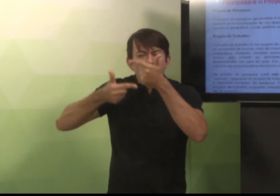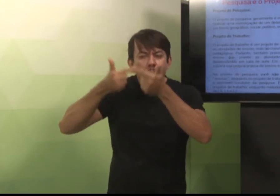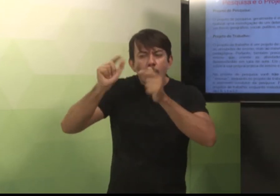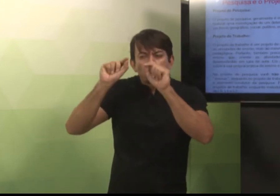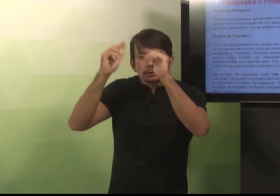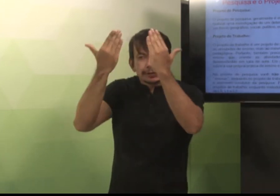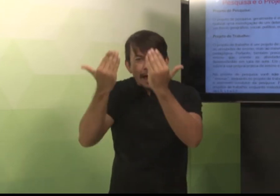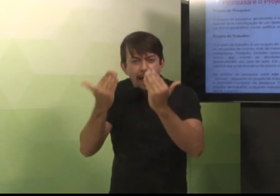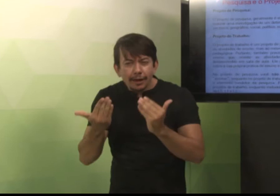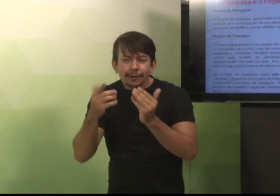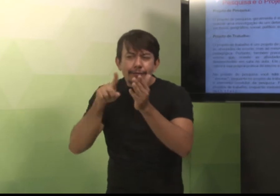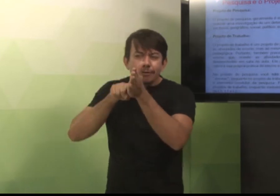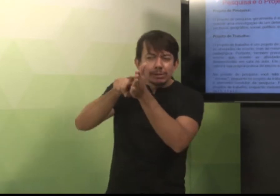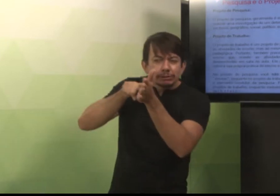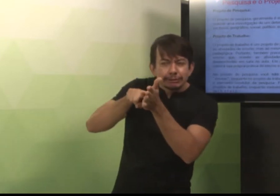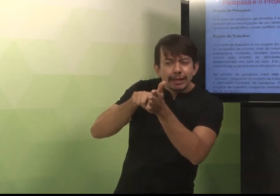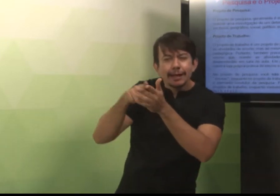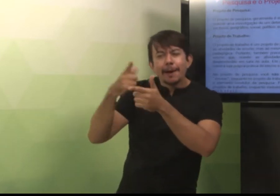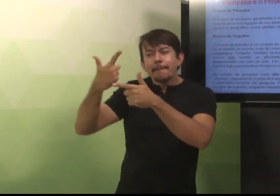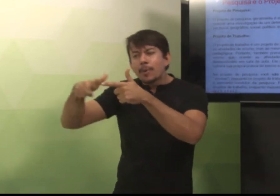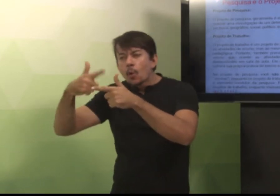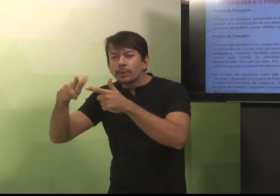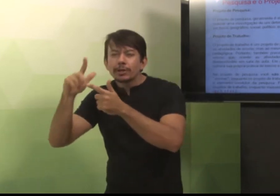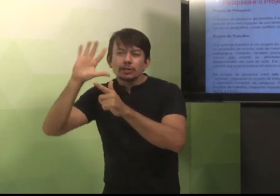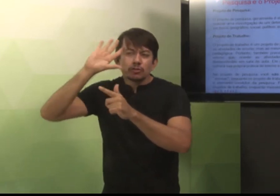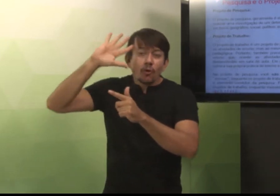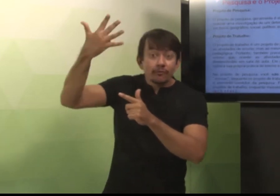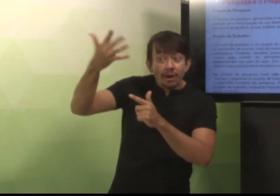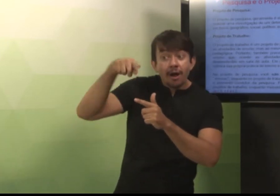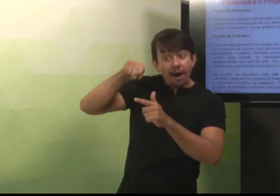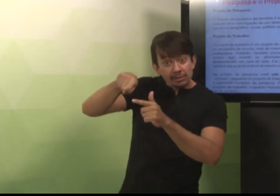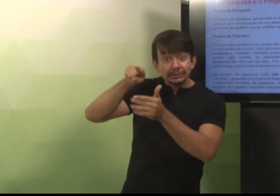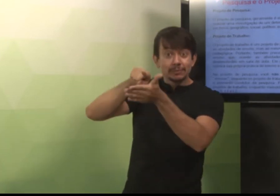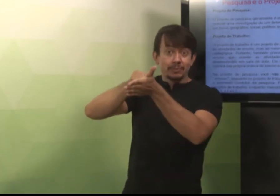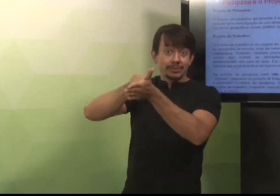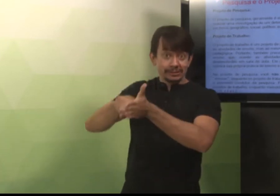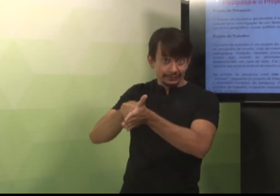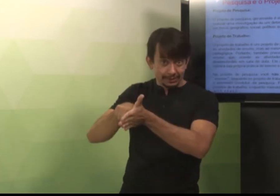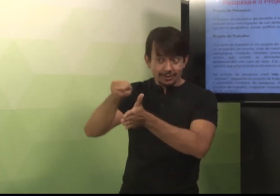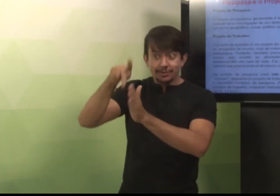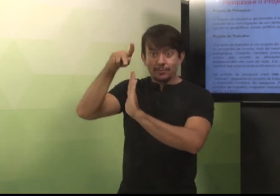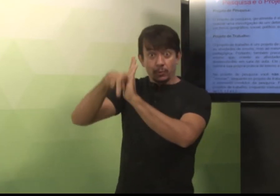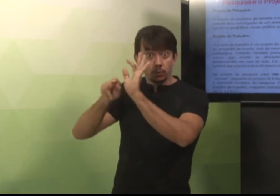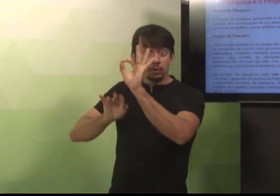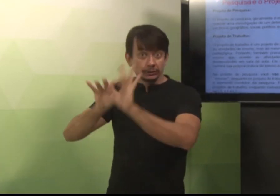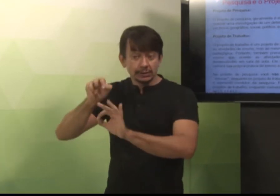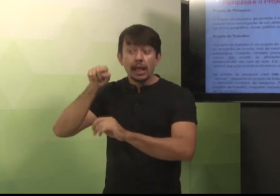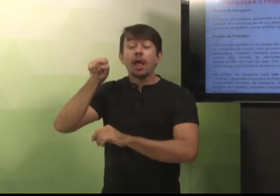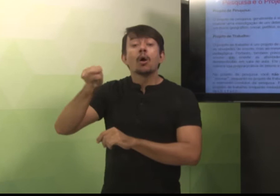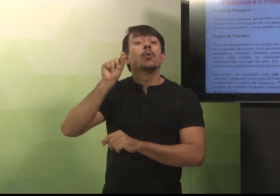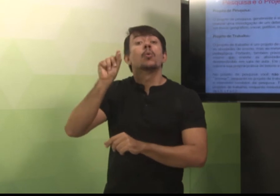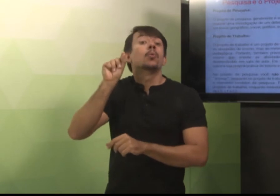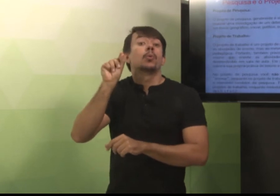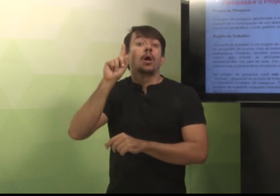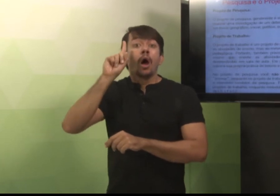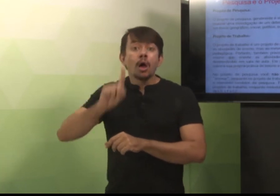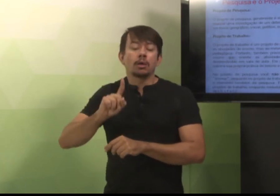da organização. Pode ser uma pesquisa comparativa, há ali um problema a ser resolvido. Isso é um projeto